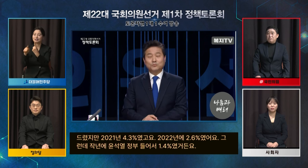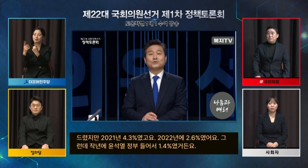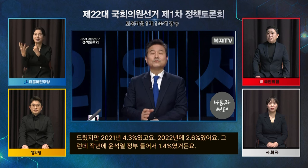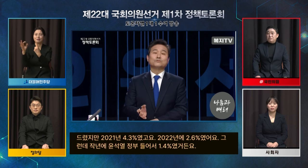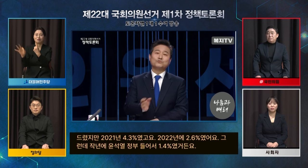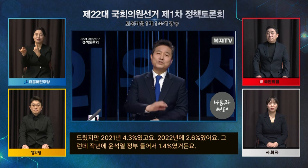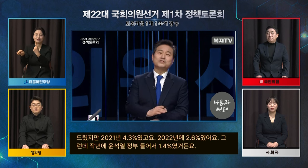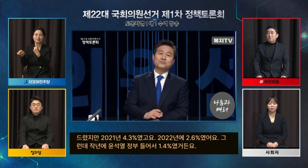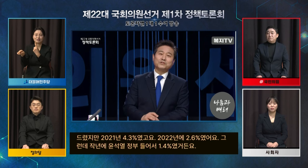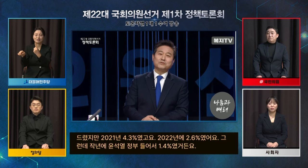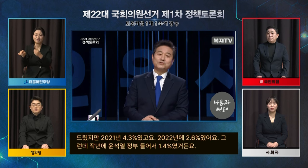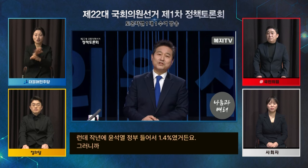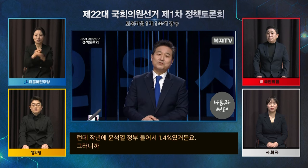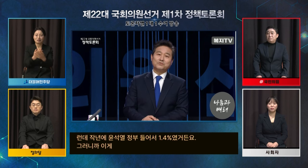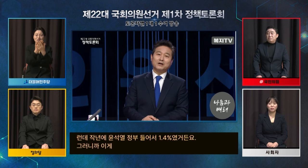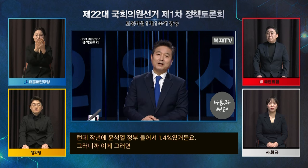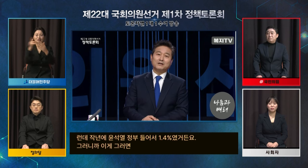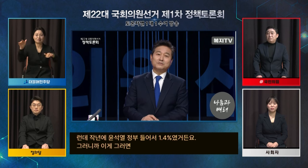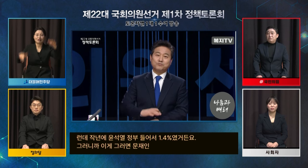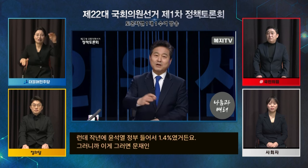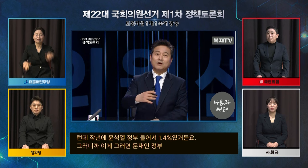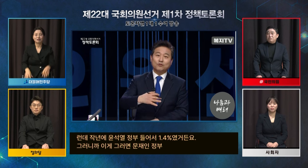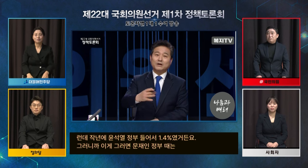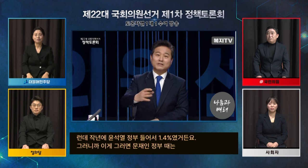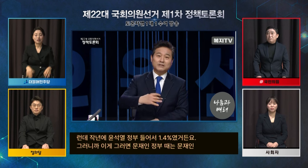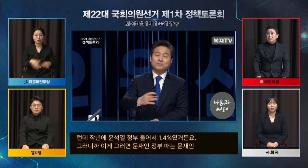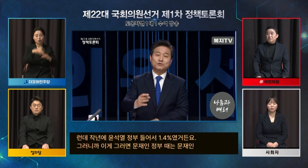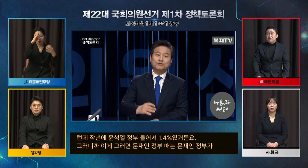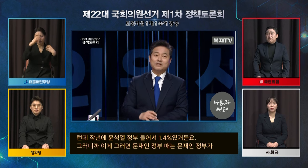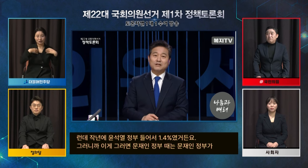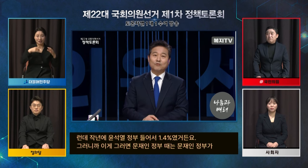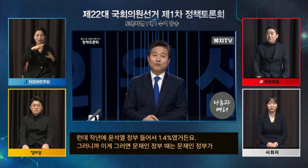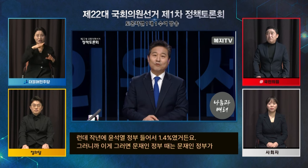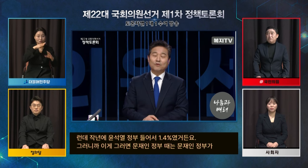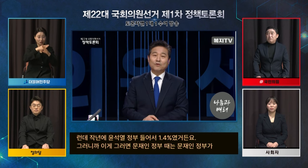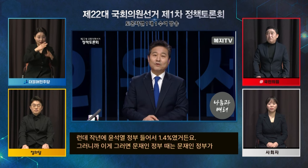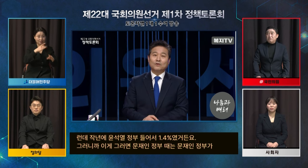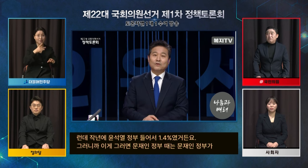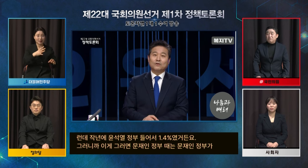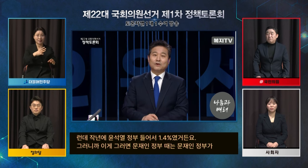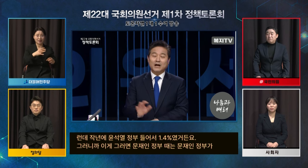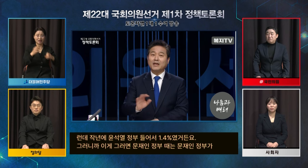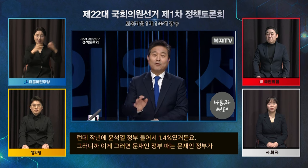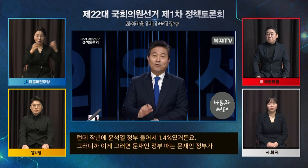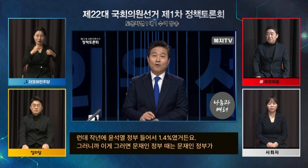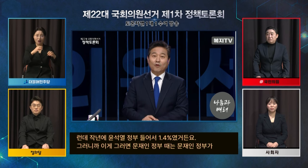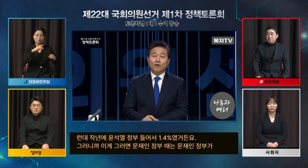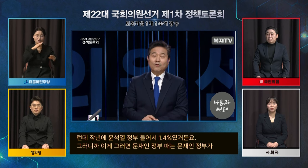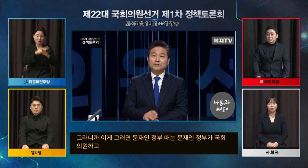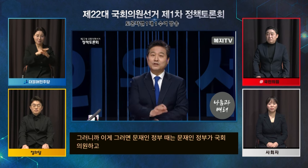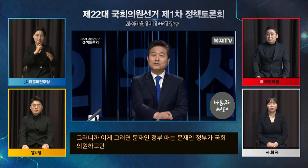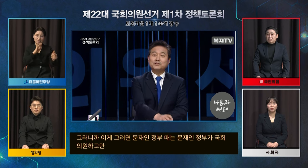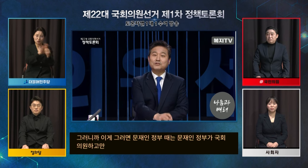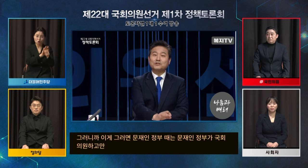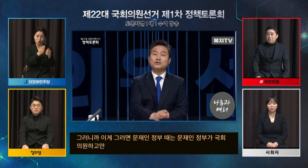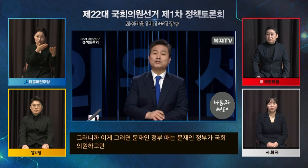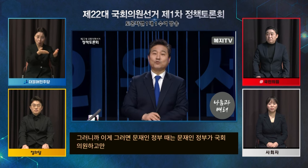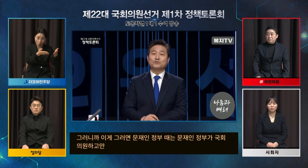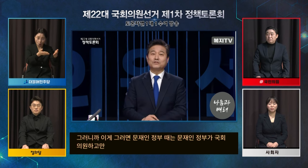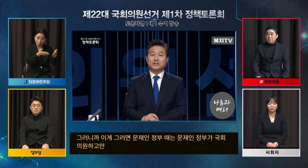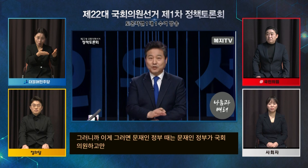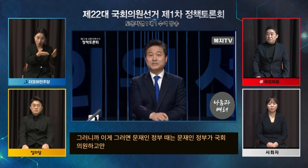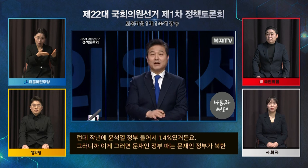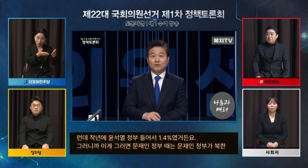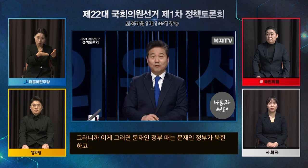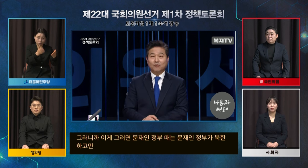그러면 문재인 정부 때는 문재인 정부가 북한하고만 이렇게 퍼주게 하느라고 한 게 없고 그런데 경제성장률이 이렇게